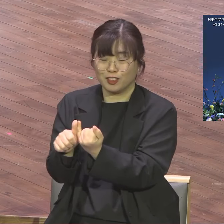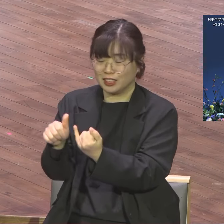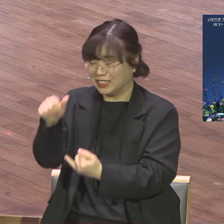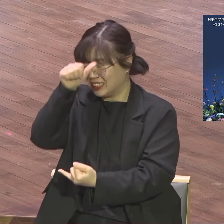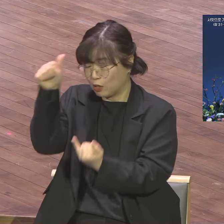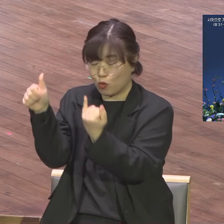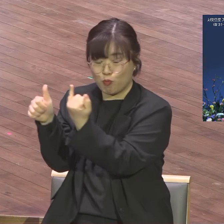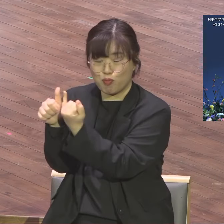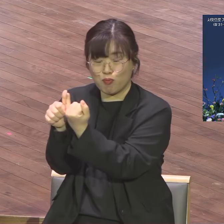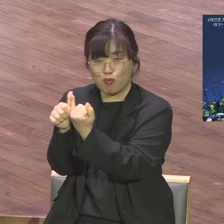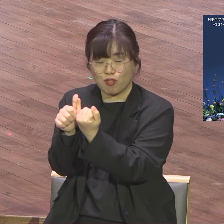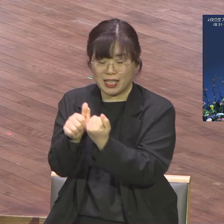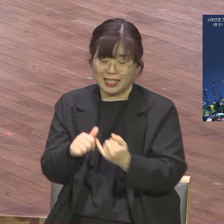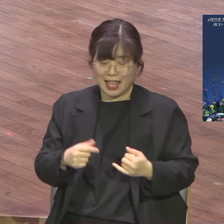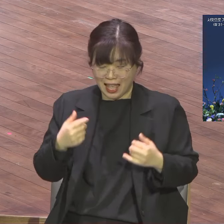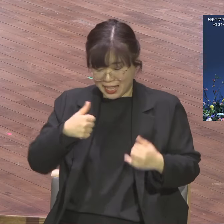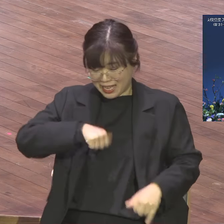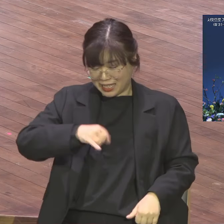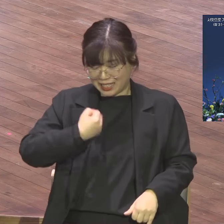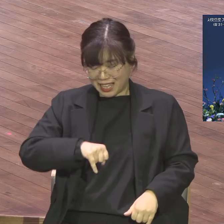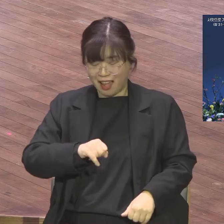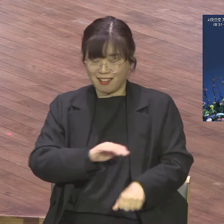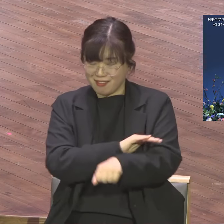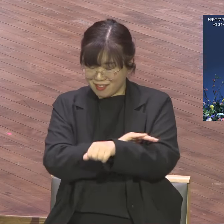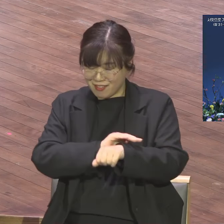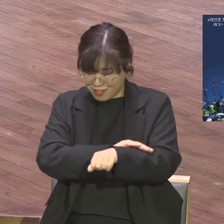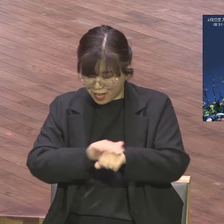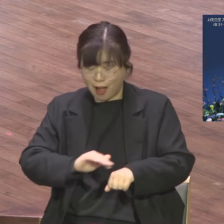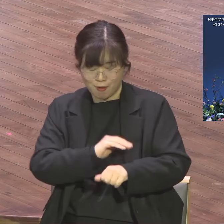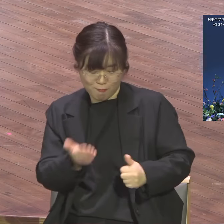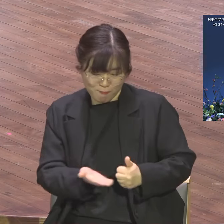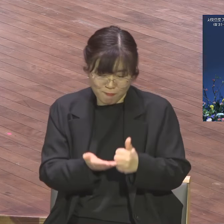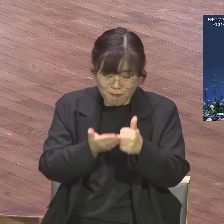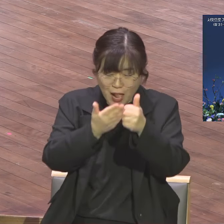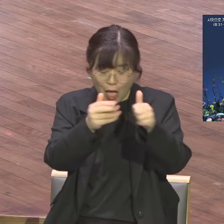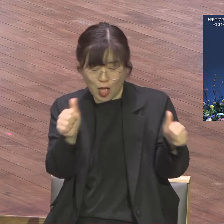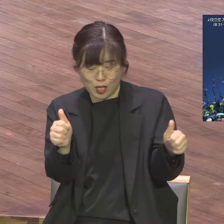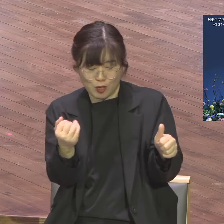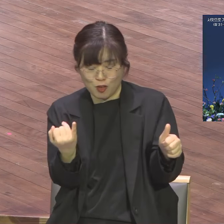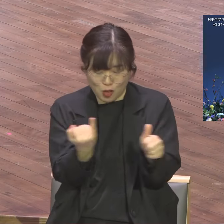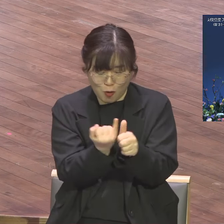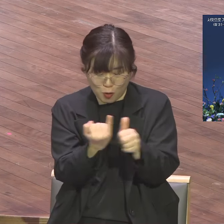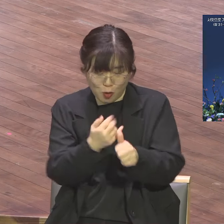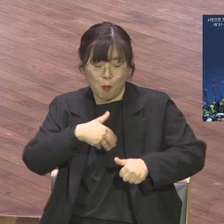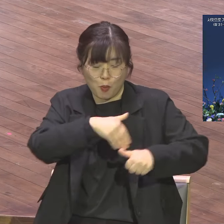갔으니까 올인해가 와가지고 그 실부 완전히 그냥 이 선교사라 그래요.